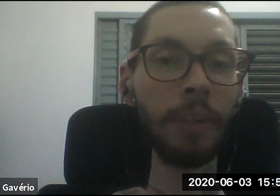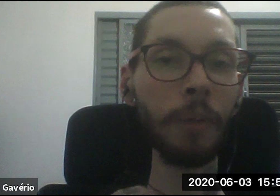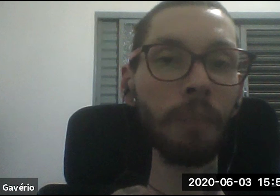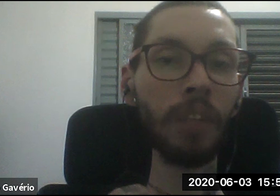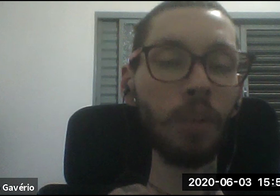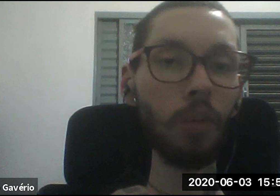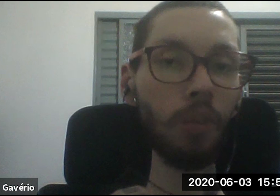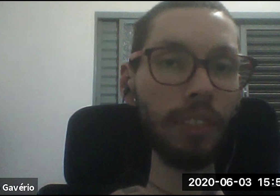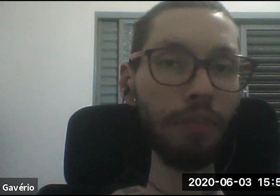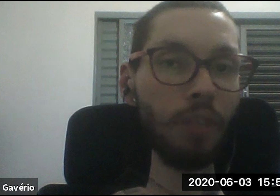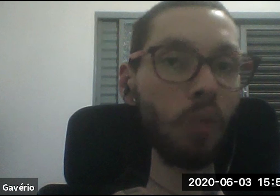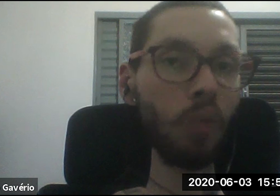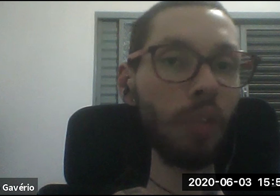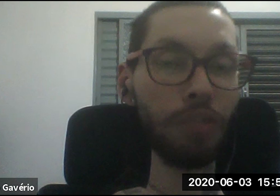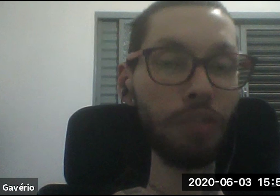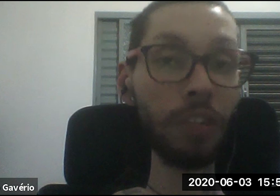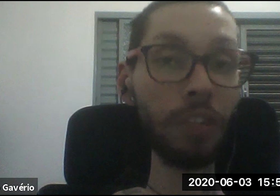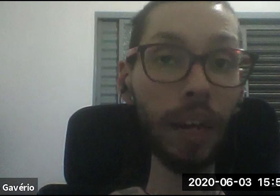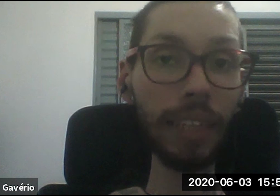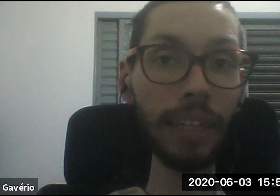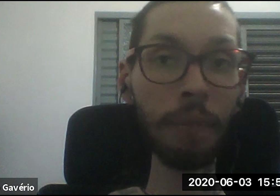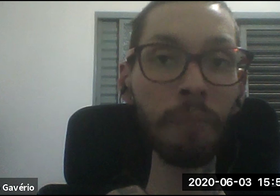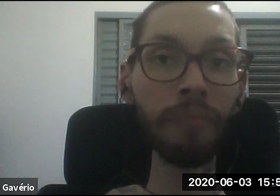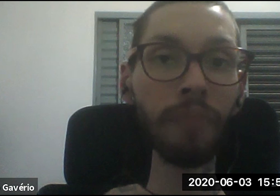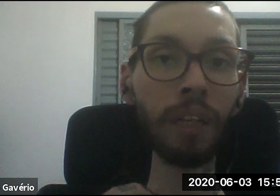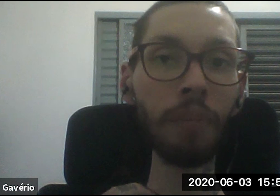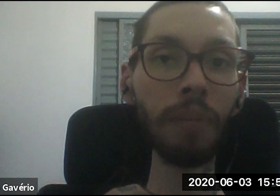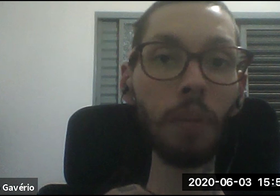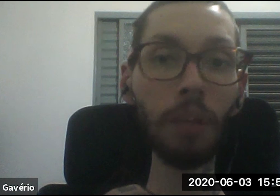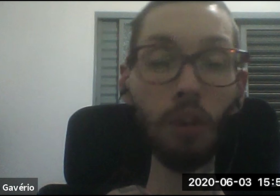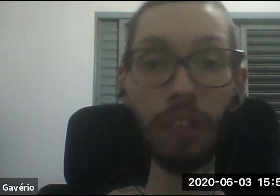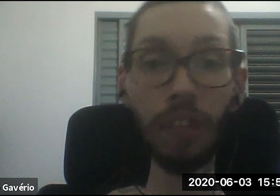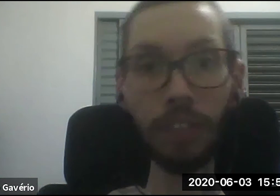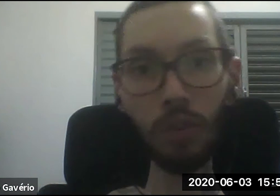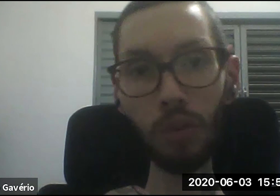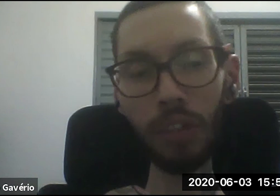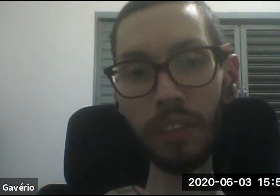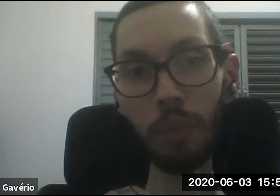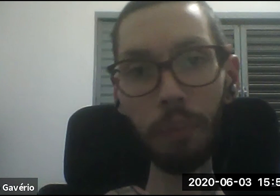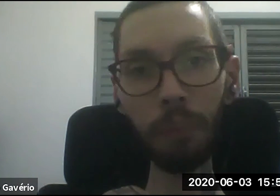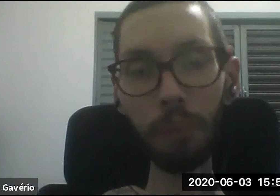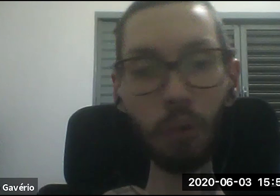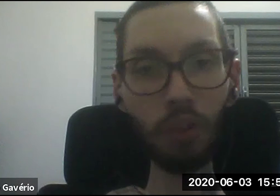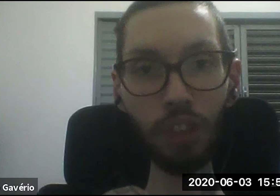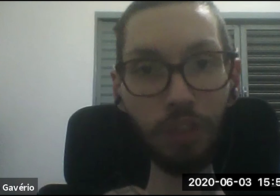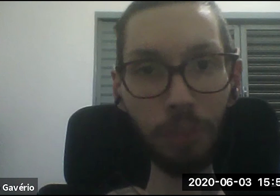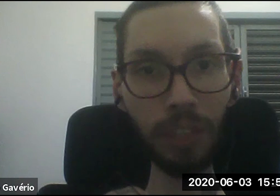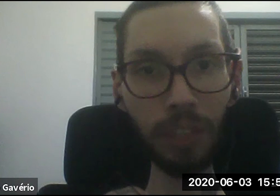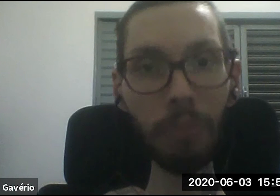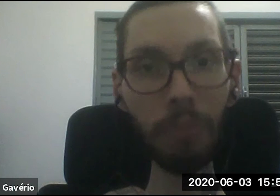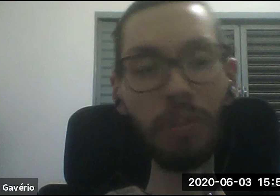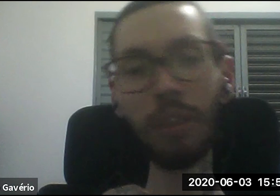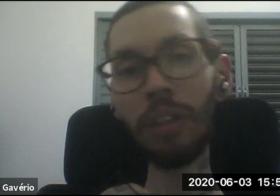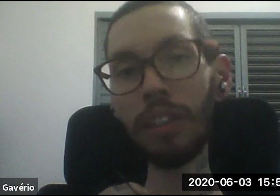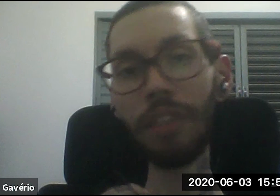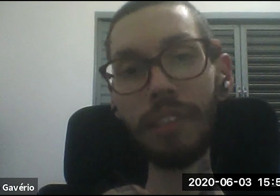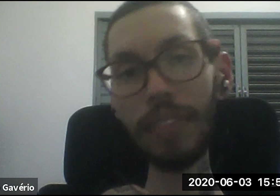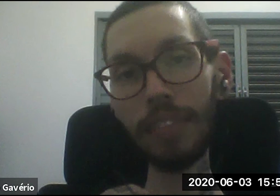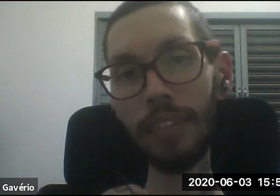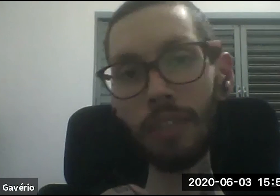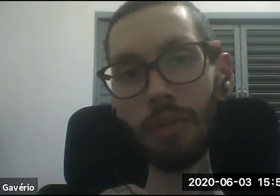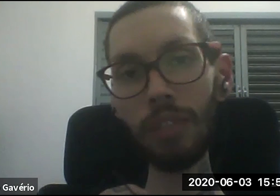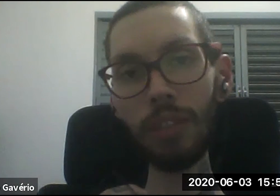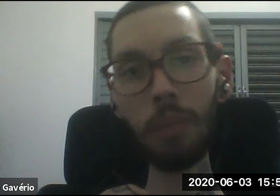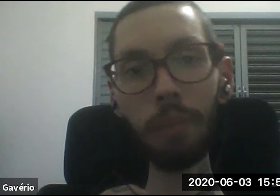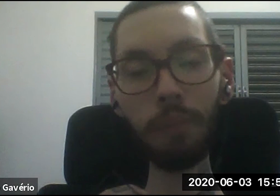colocadas como essa figura de vanguarda para uma nova reestruturação produtiva, por exemplo, que vai ser